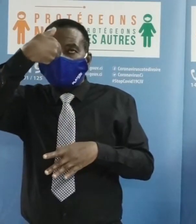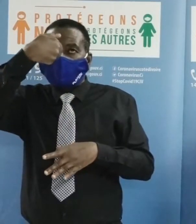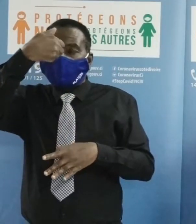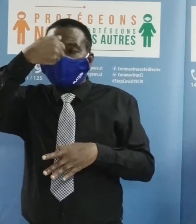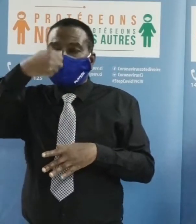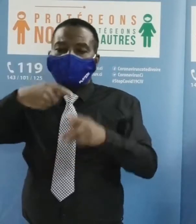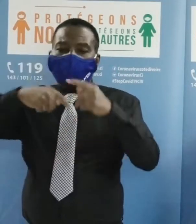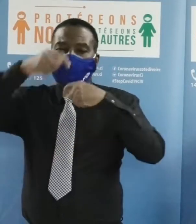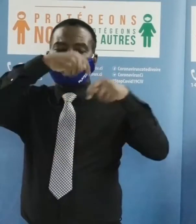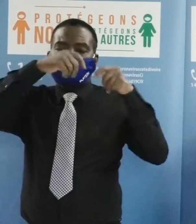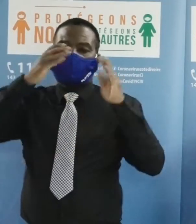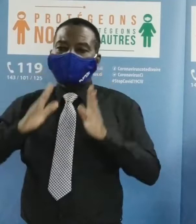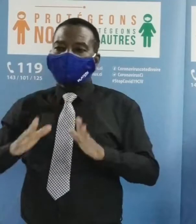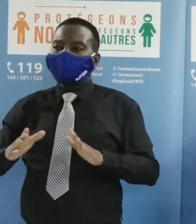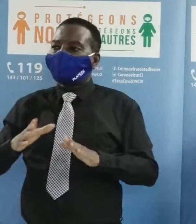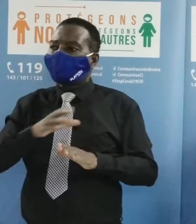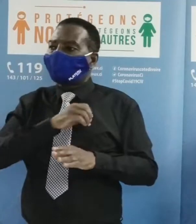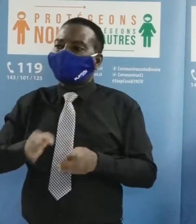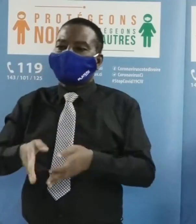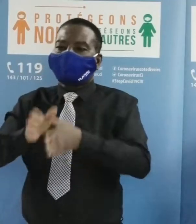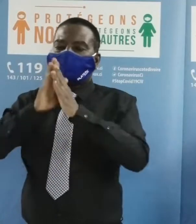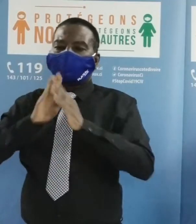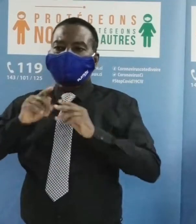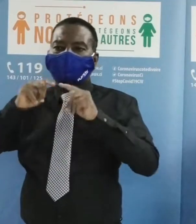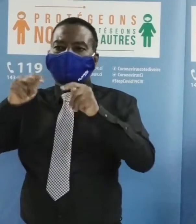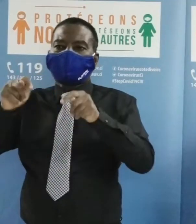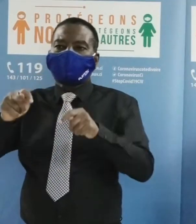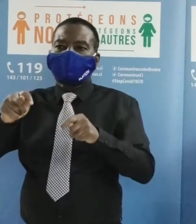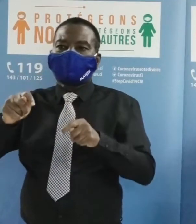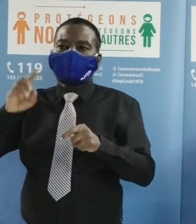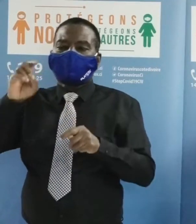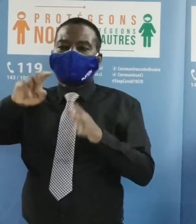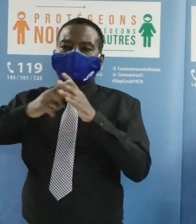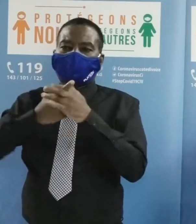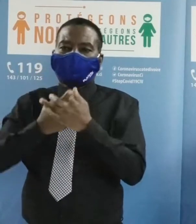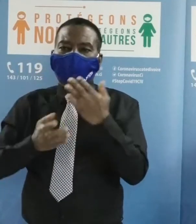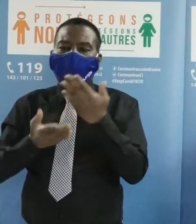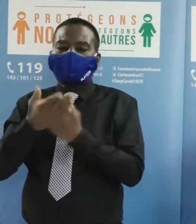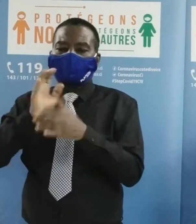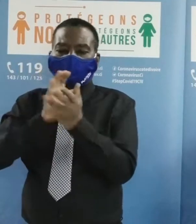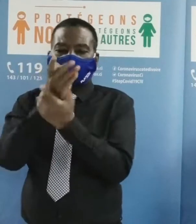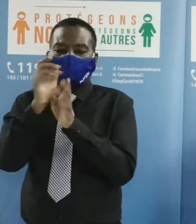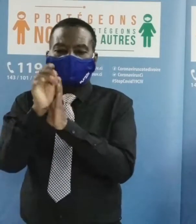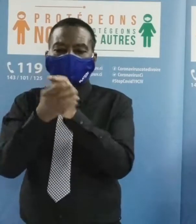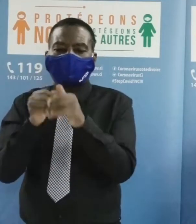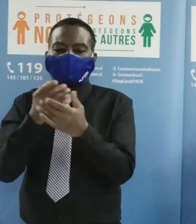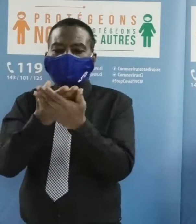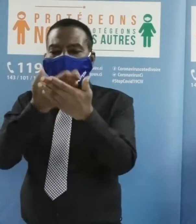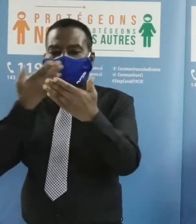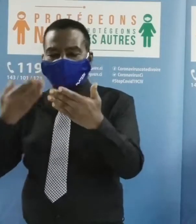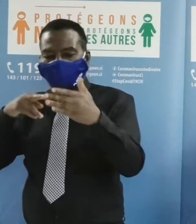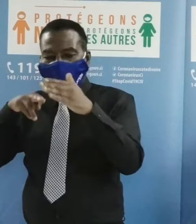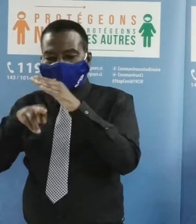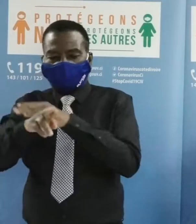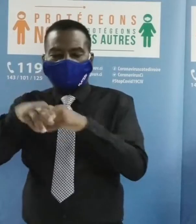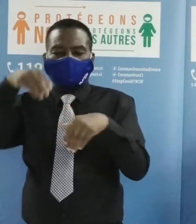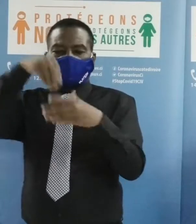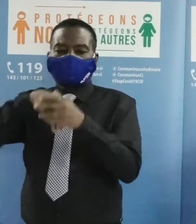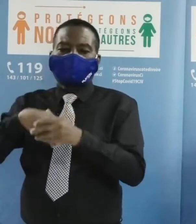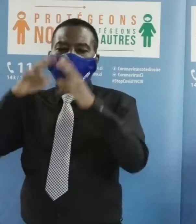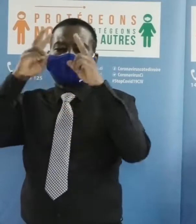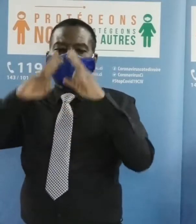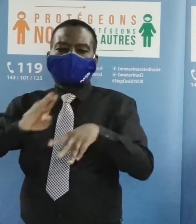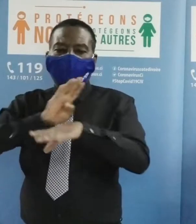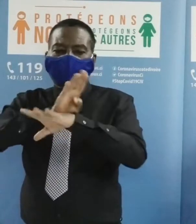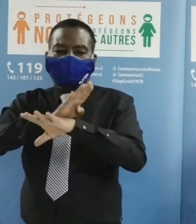voyageurs en leur demandant bien sûr vous commencez par se laver les mains avant de pénétrer dans la ville de bouaké